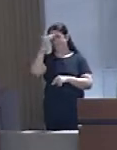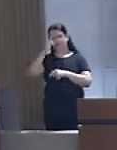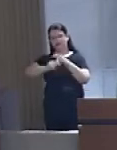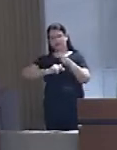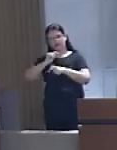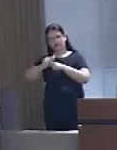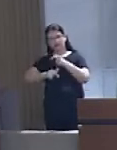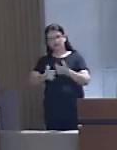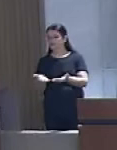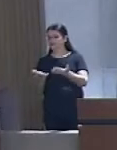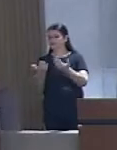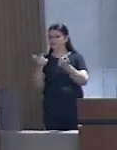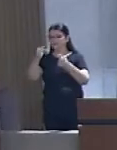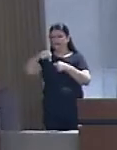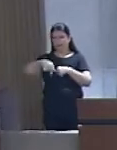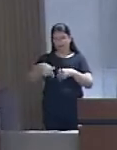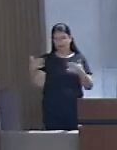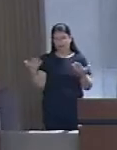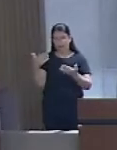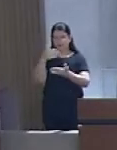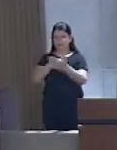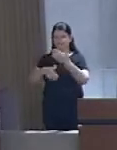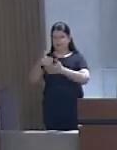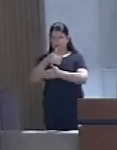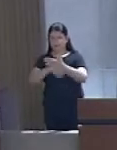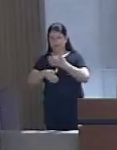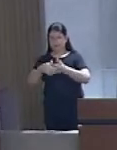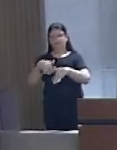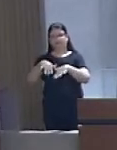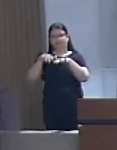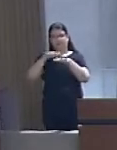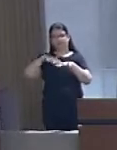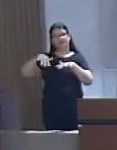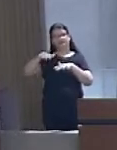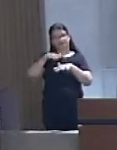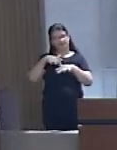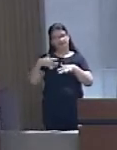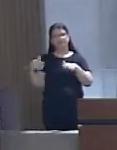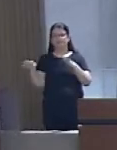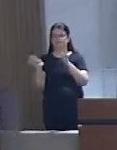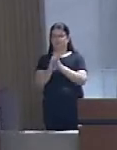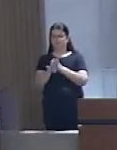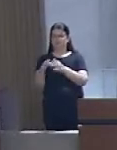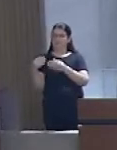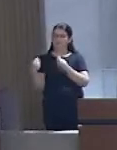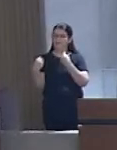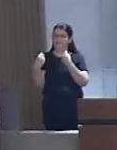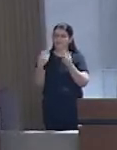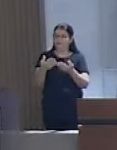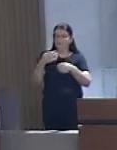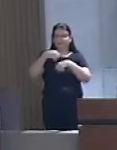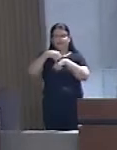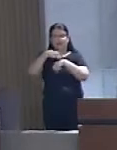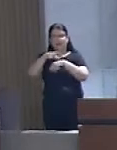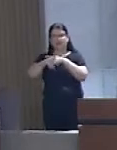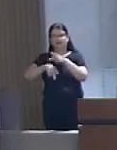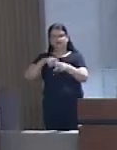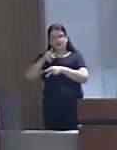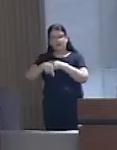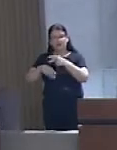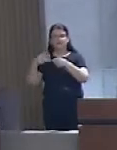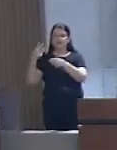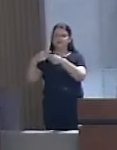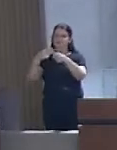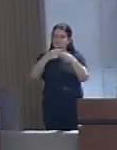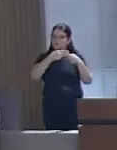trabalhadores que vieram para aqui hoje, para participar da audiência pública, vieram para trazer um recado do povo dos seus